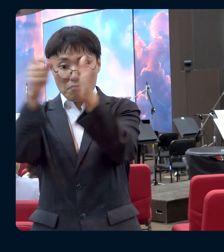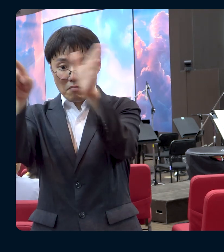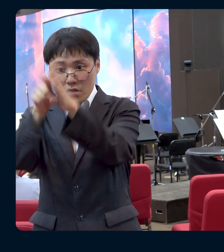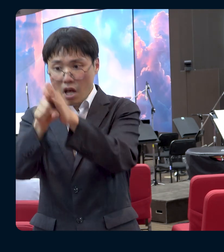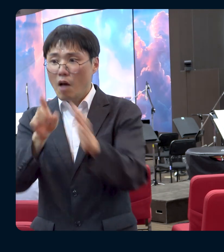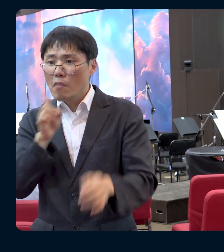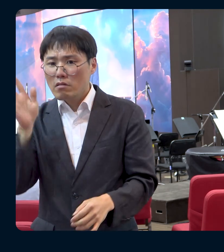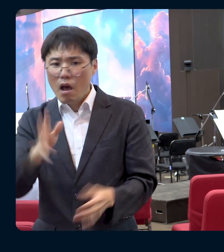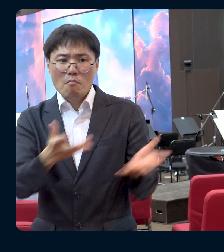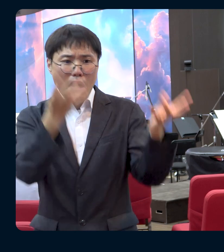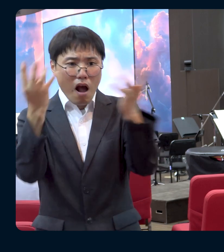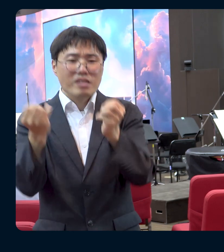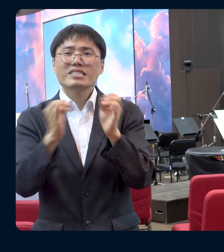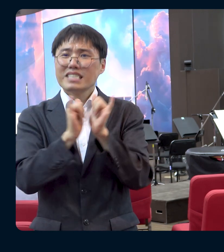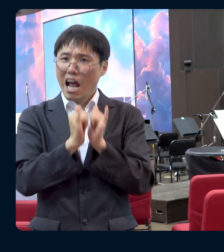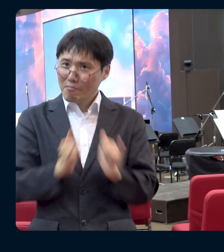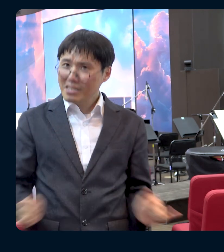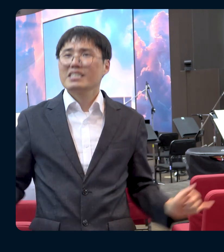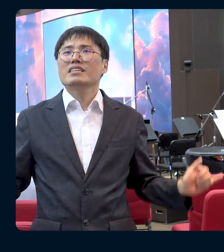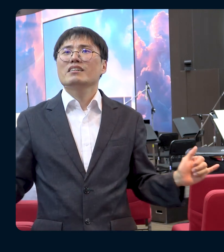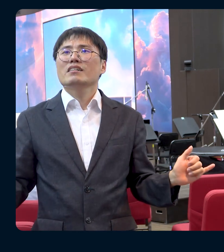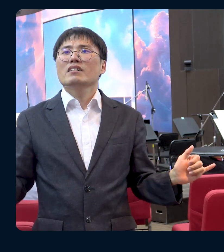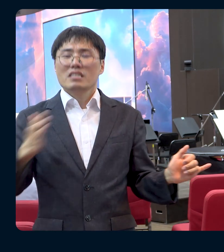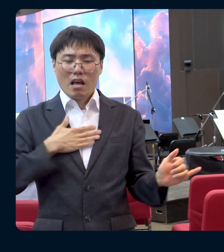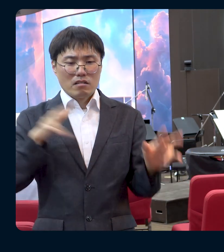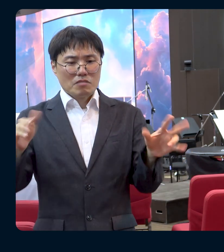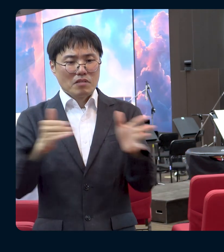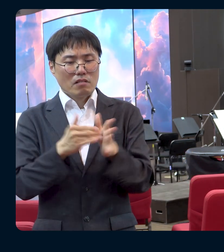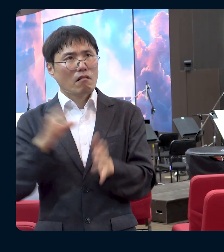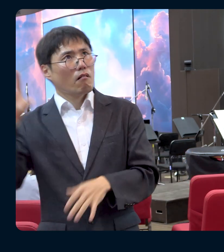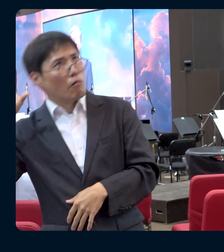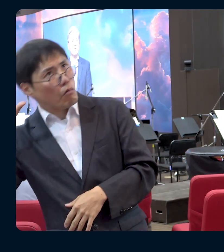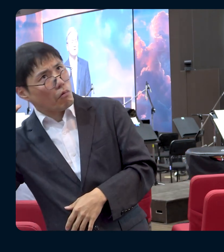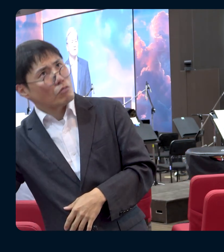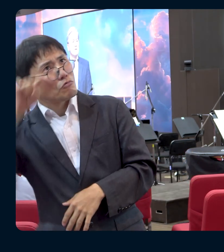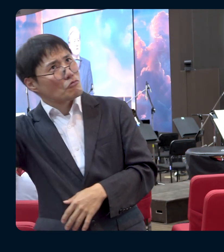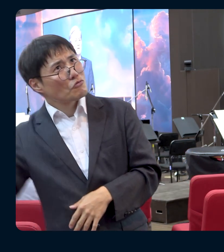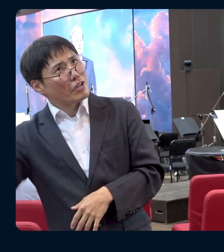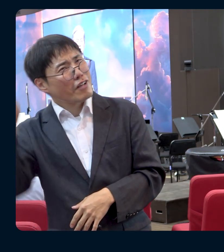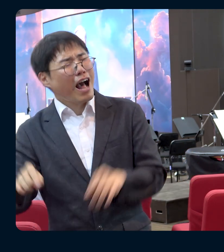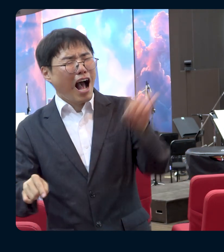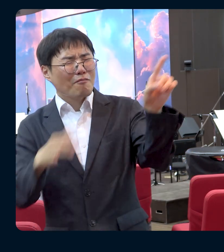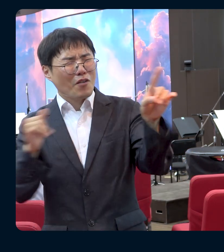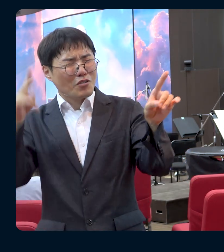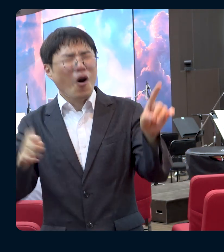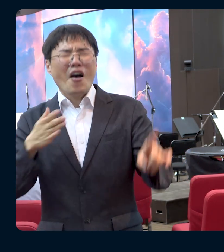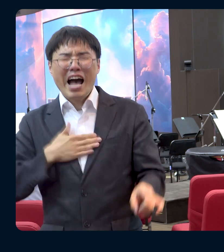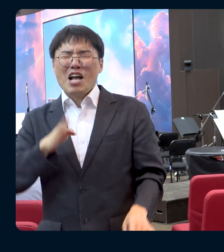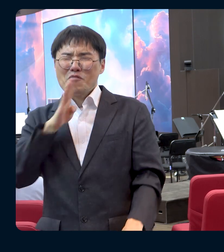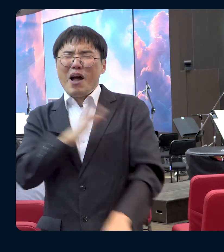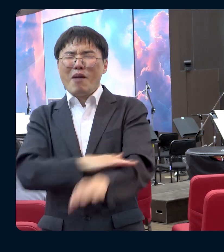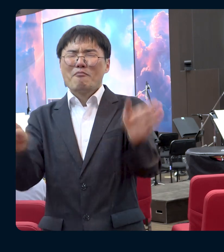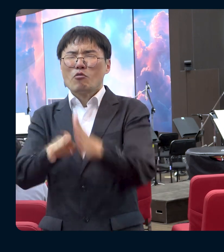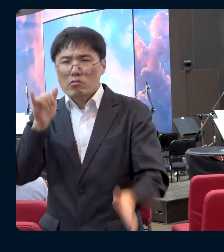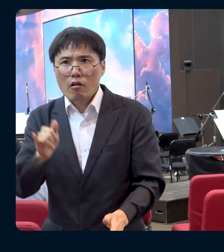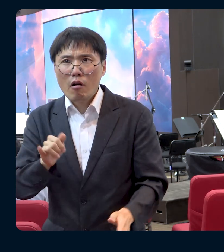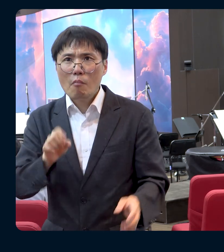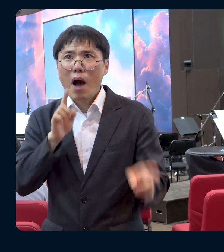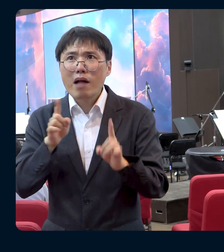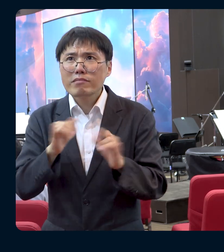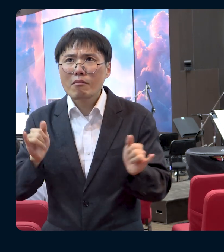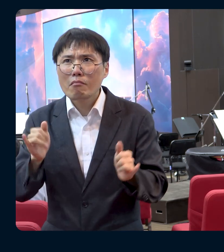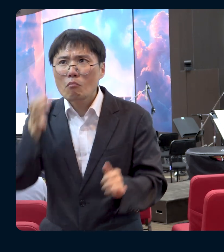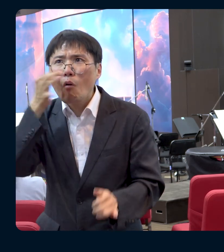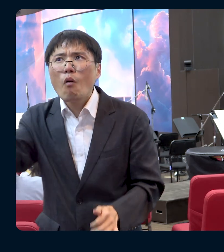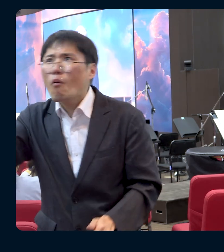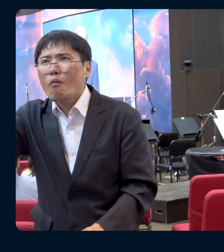예수를 믿는다고 하면서도 정말 많은 사람들이, 정말 제가 지금까지 들어본 중에서 한 명도 나는 정말 잘 믿고 있어요 이렇게